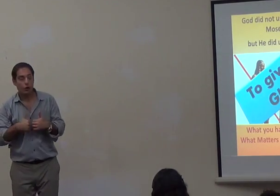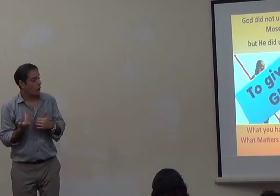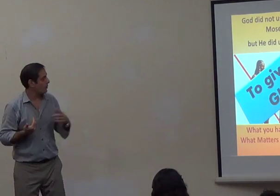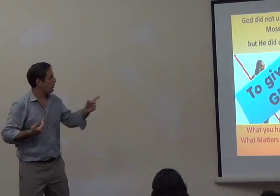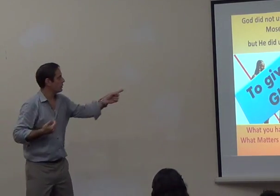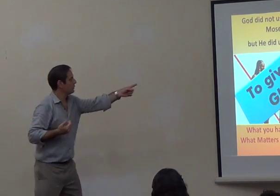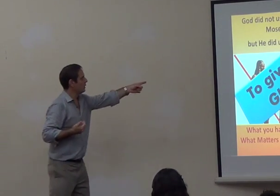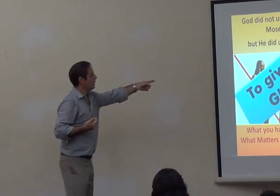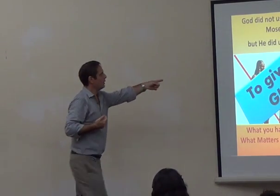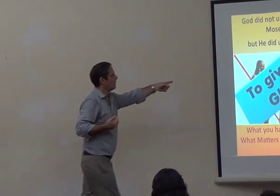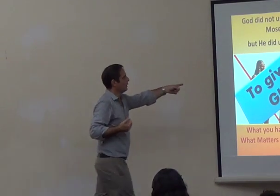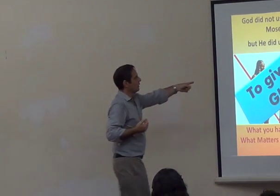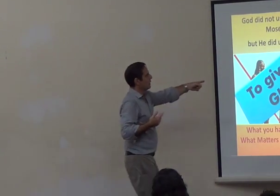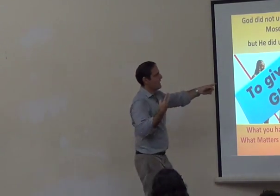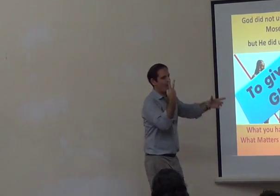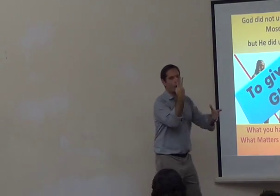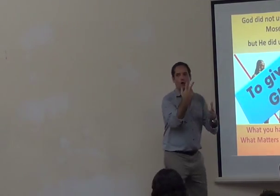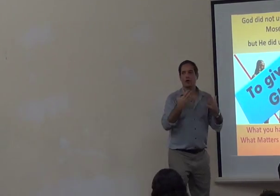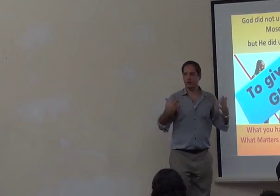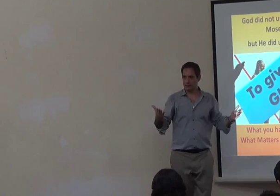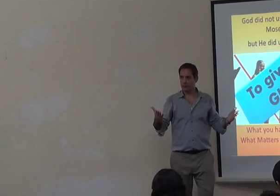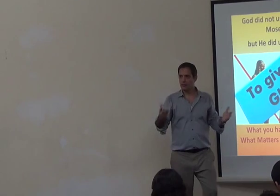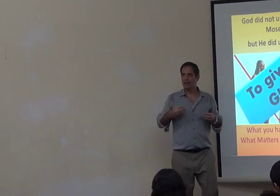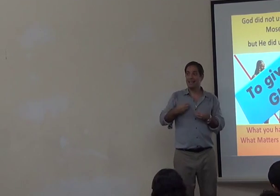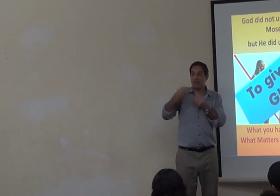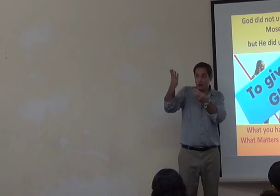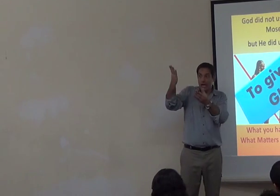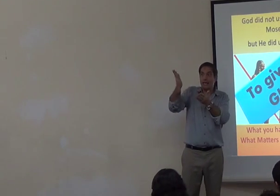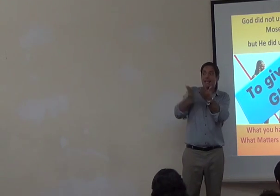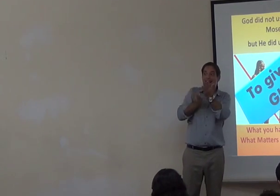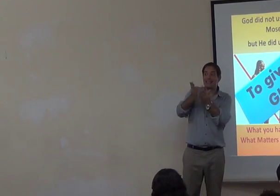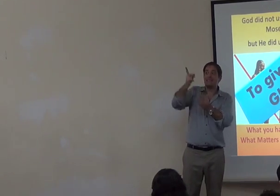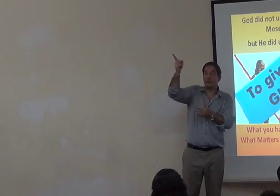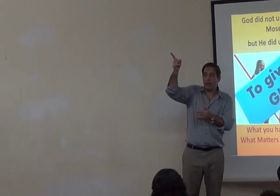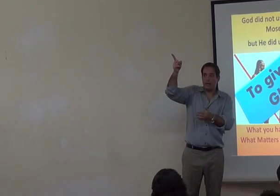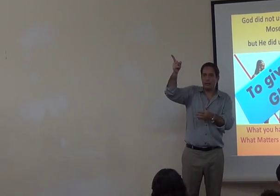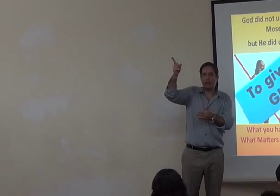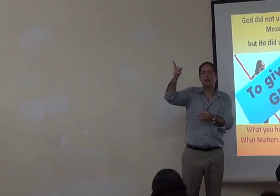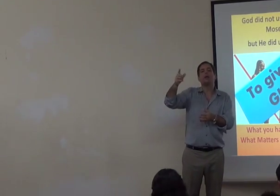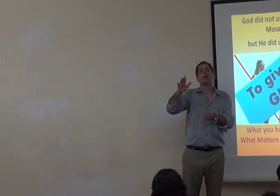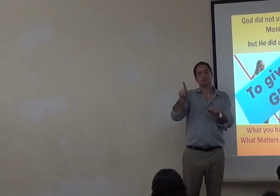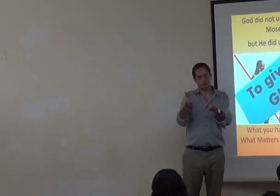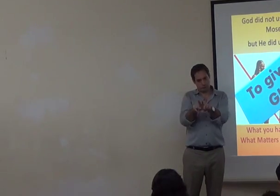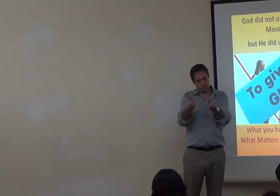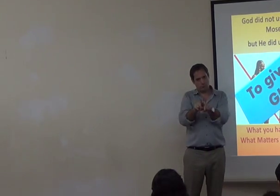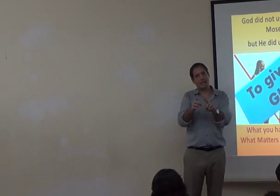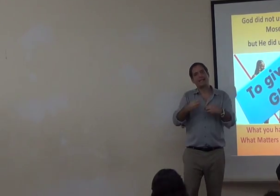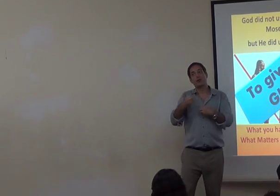¿Cómo? Las dos cosas, le doy a Él, le sirvo a Él.